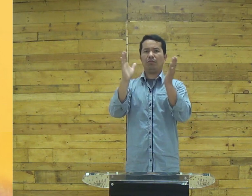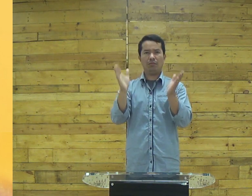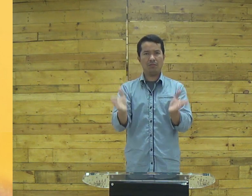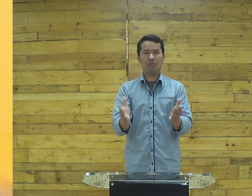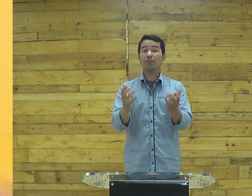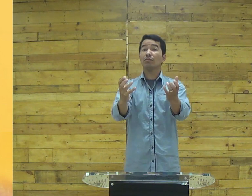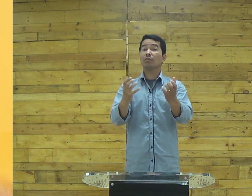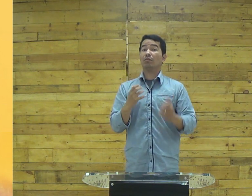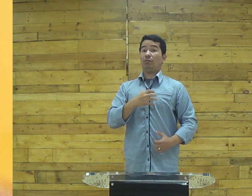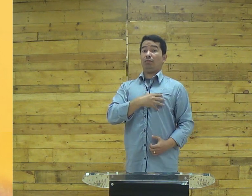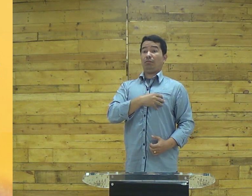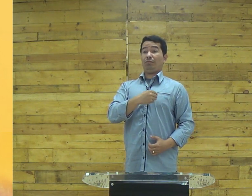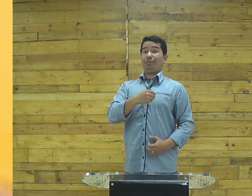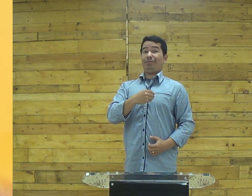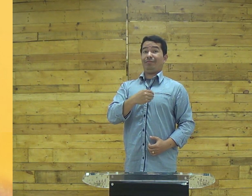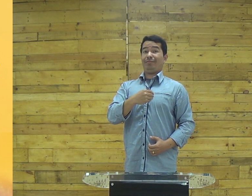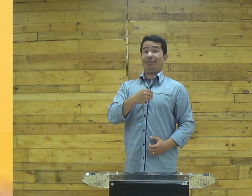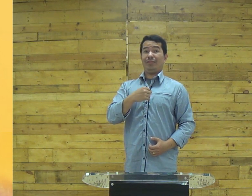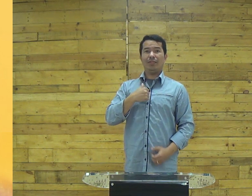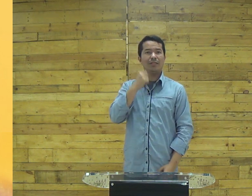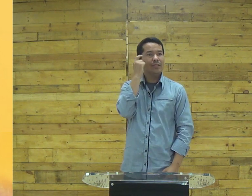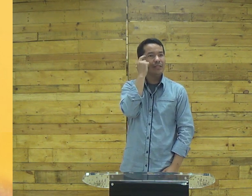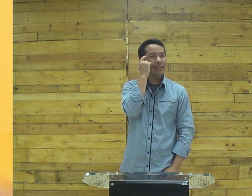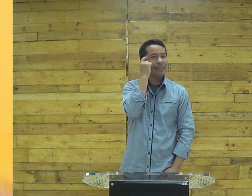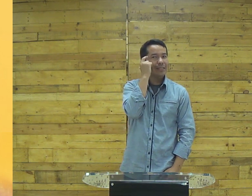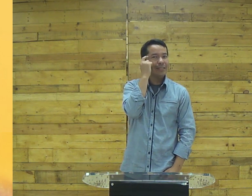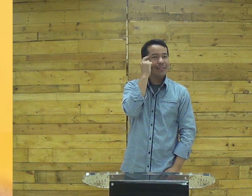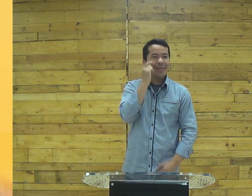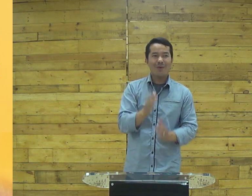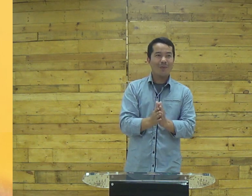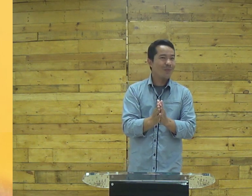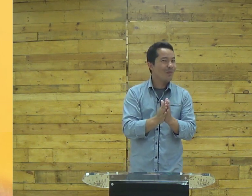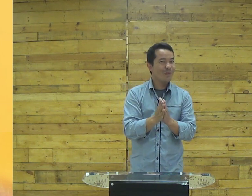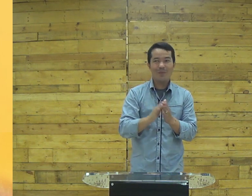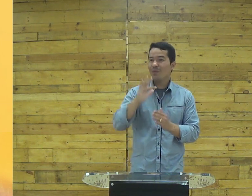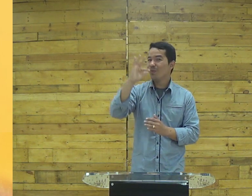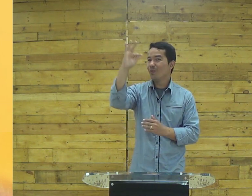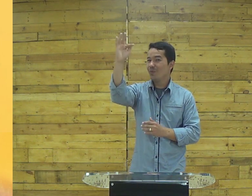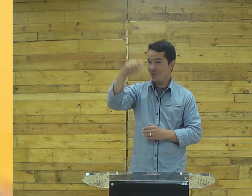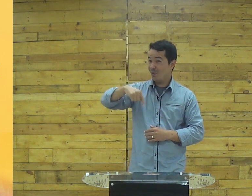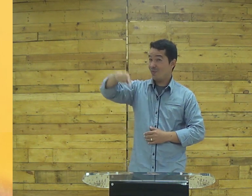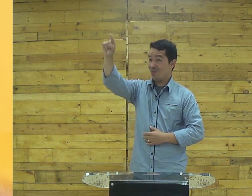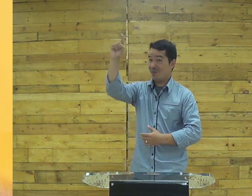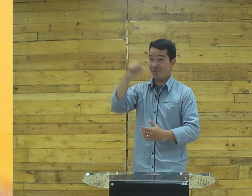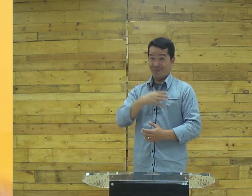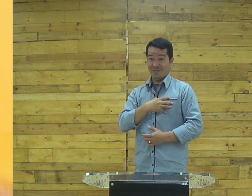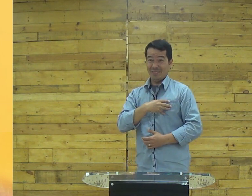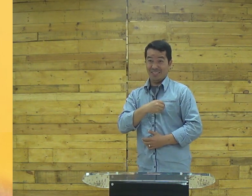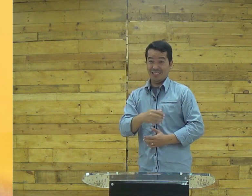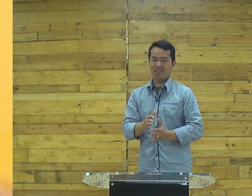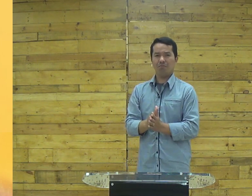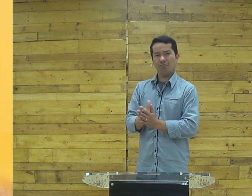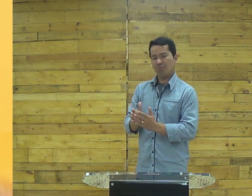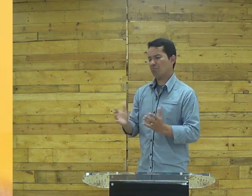isso. Já havia se casado e desejava ter um filho. E ele pensou, no futuro, terei